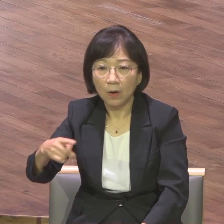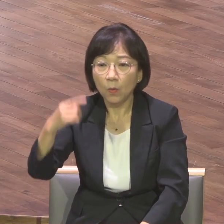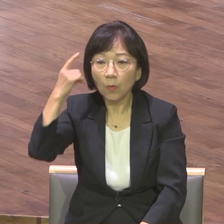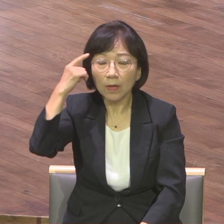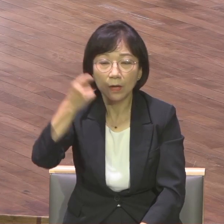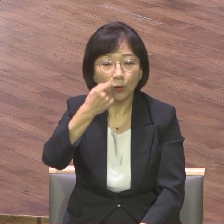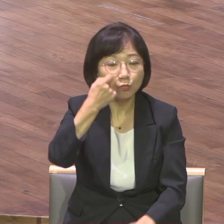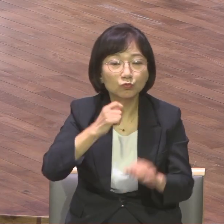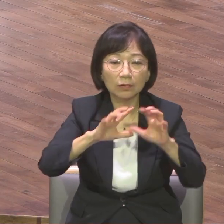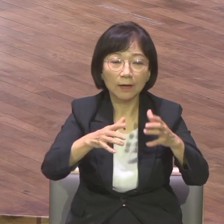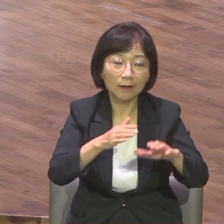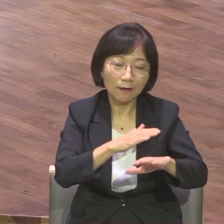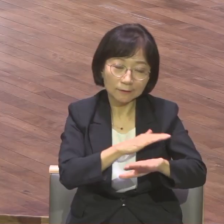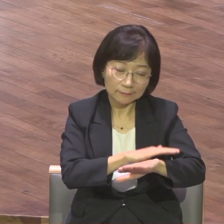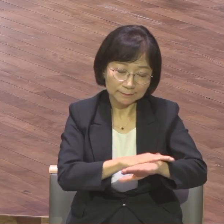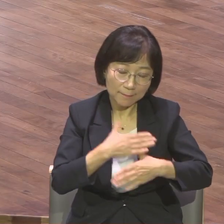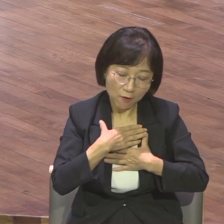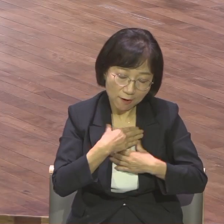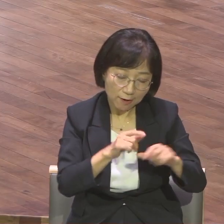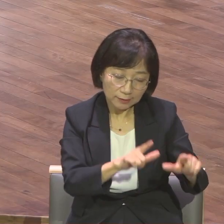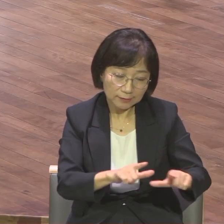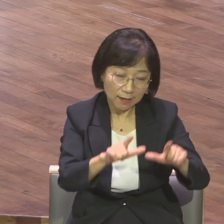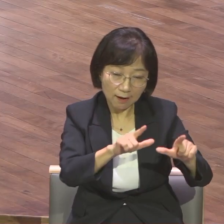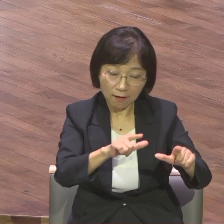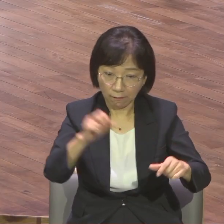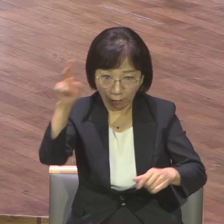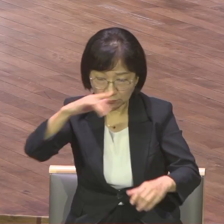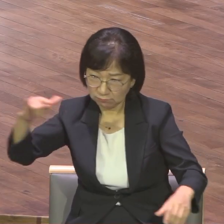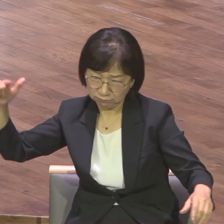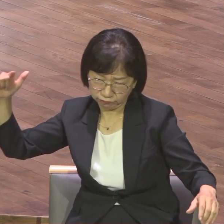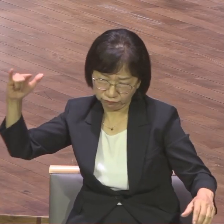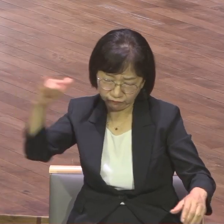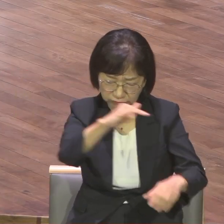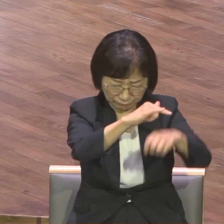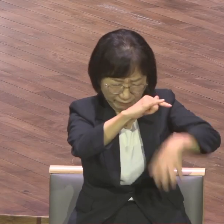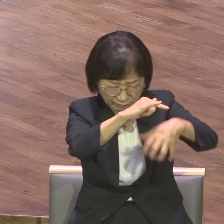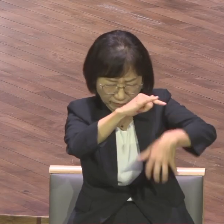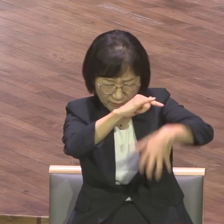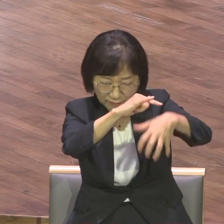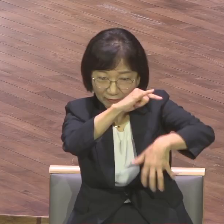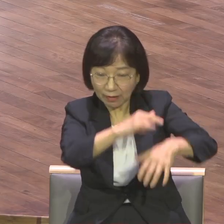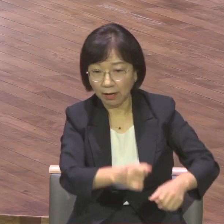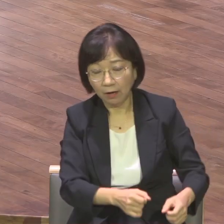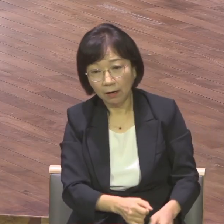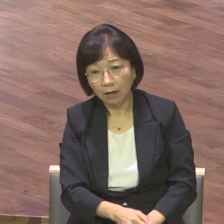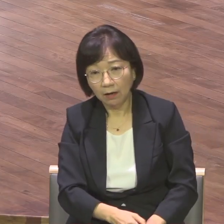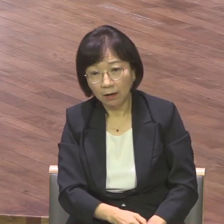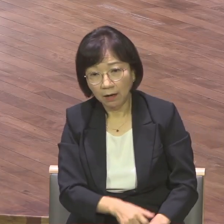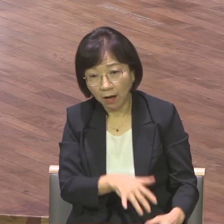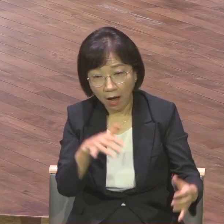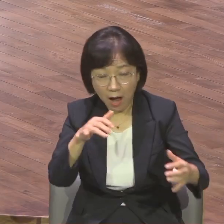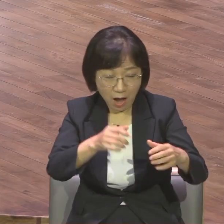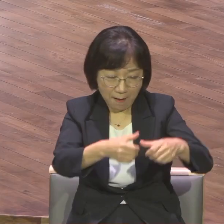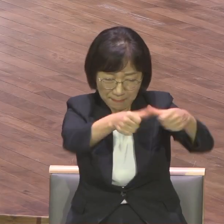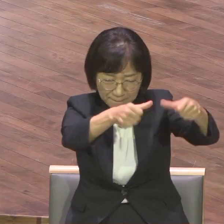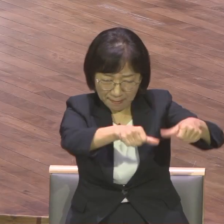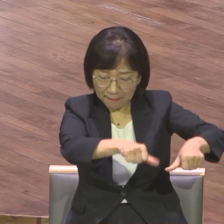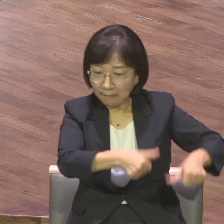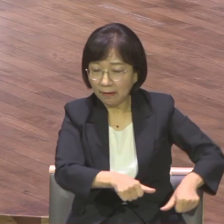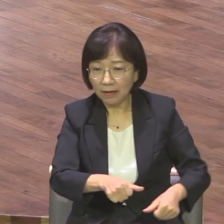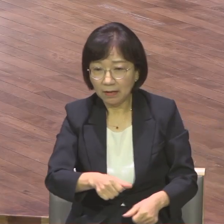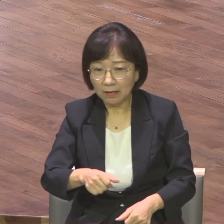조용히 잘 살고 있는 나라를 그냥 얼마나 무차별로 그 건물들을